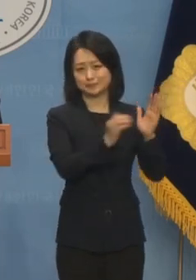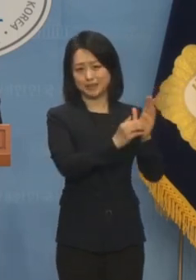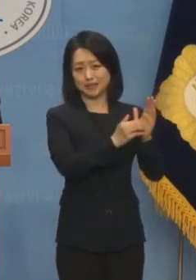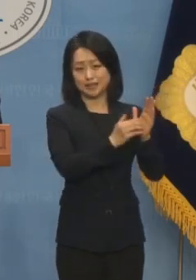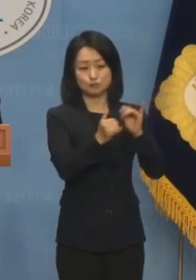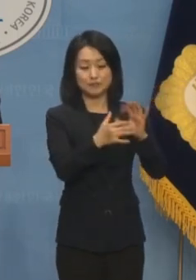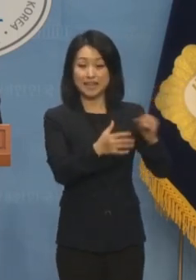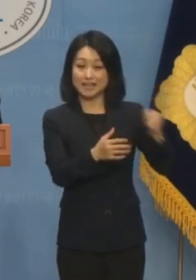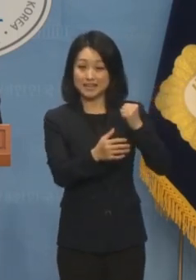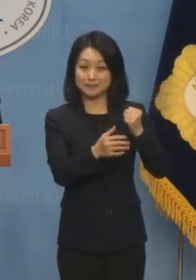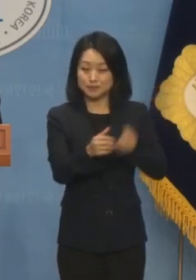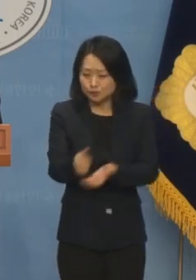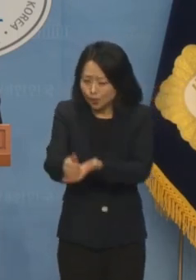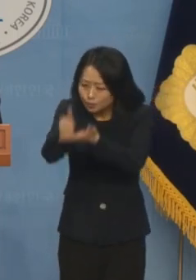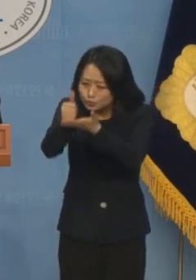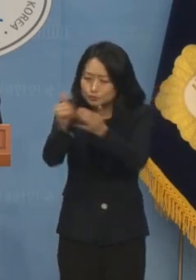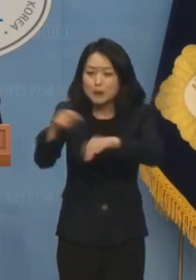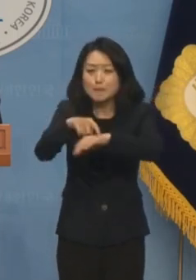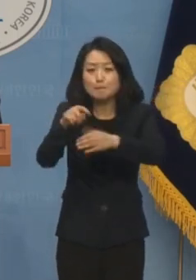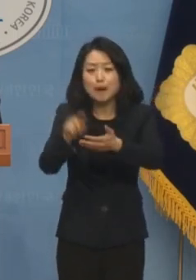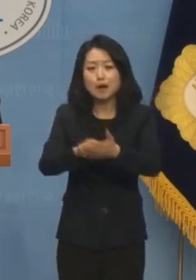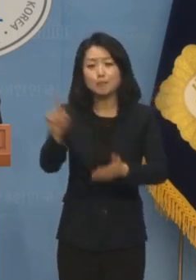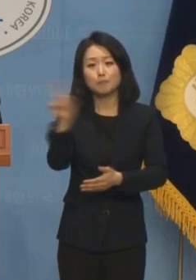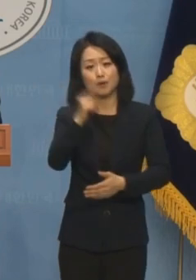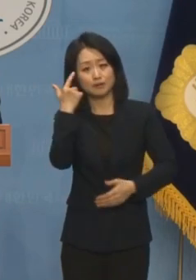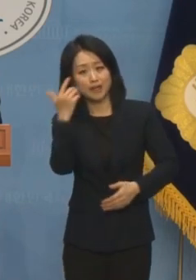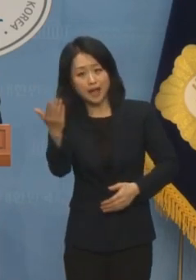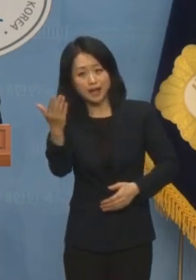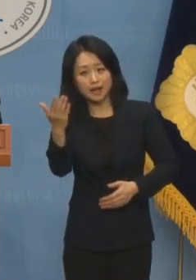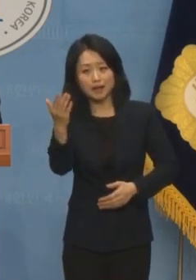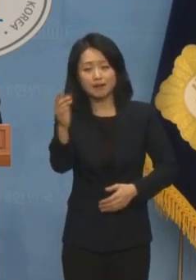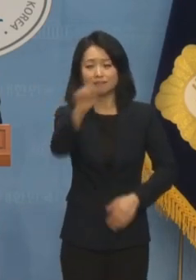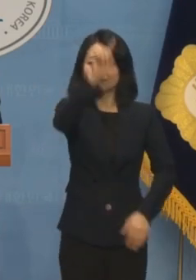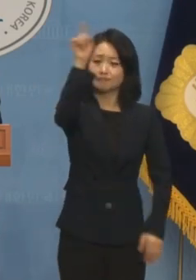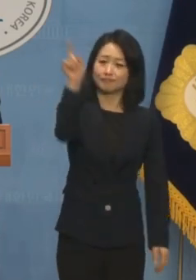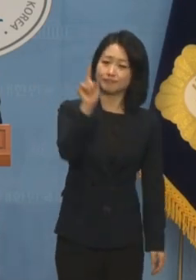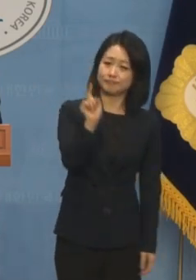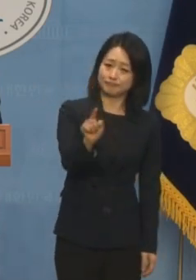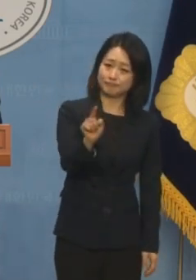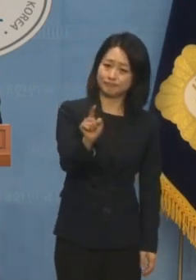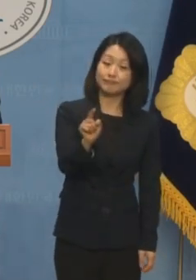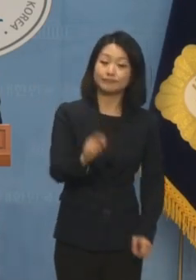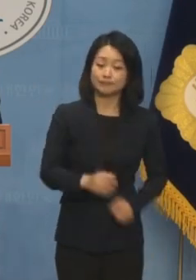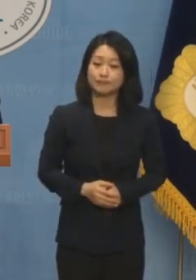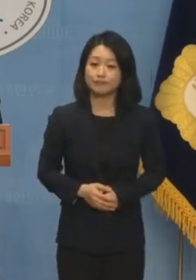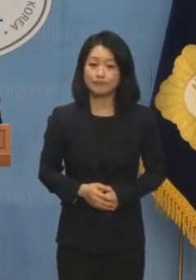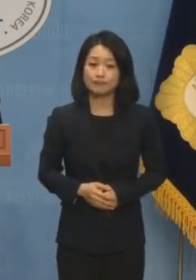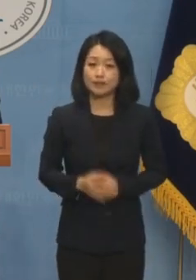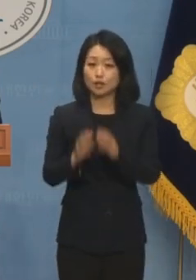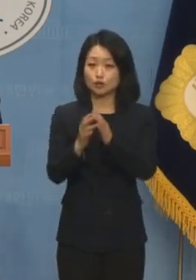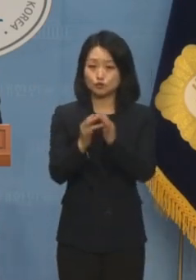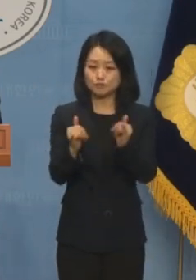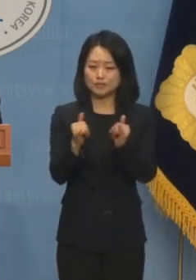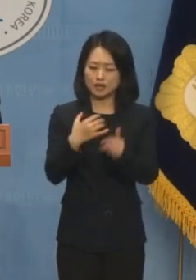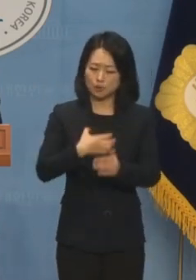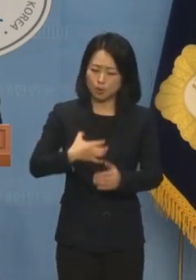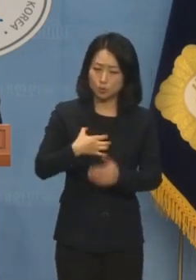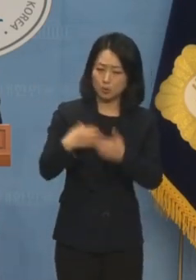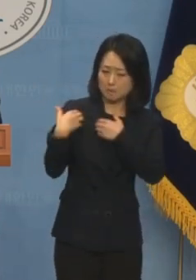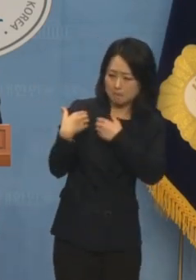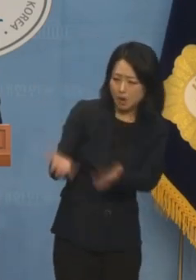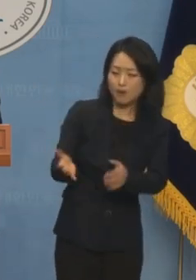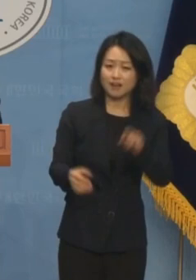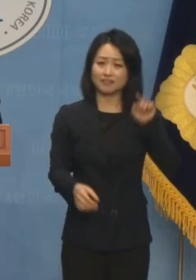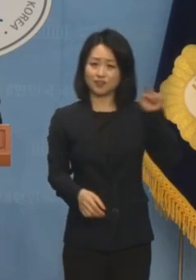국민의힘이 받들겠다던 민심은 대체 무엇이었는지 묻지 않을 수 없습니다. 국민의 고통을